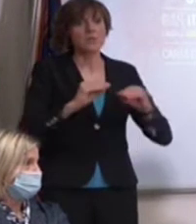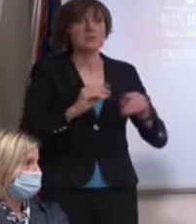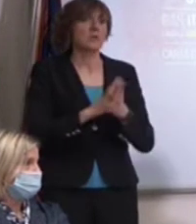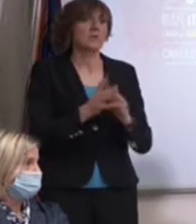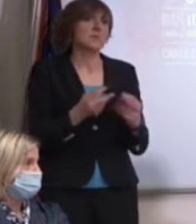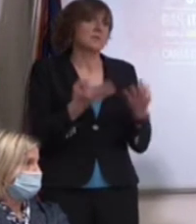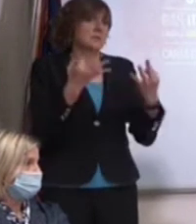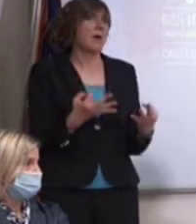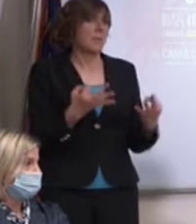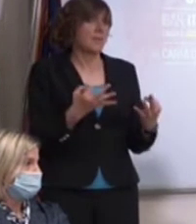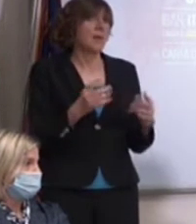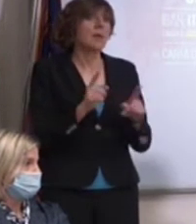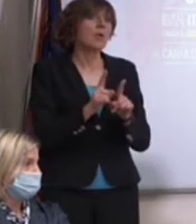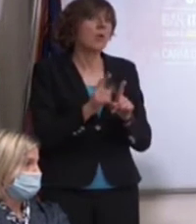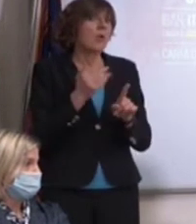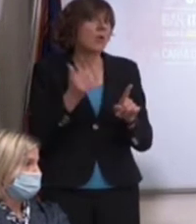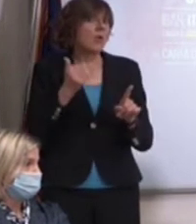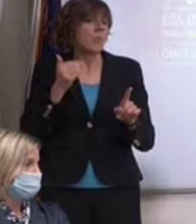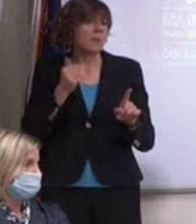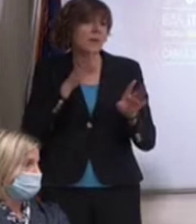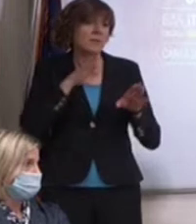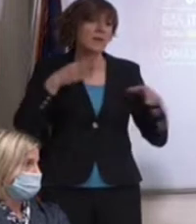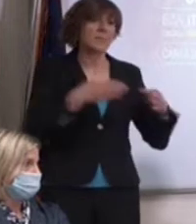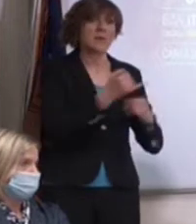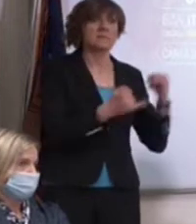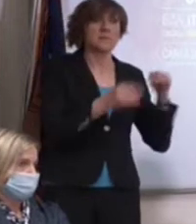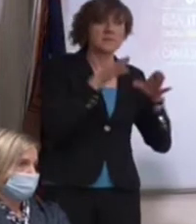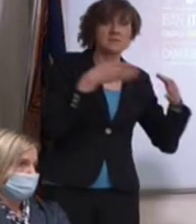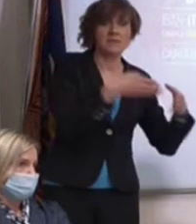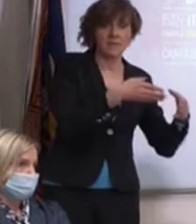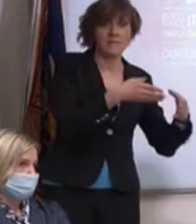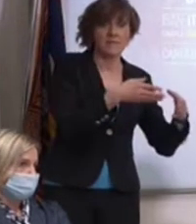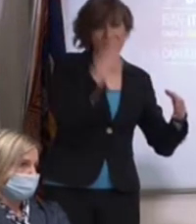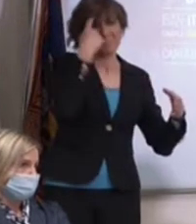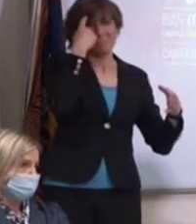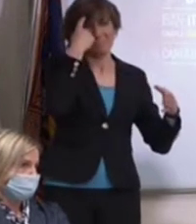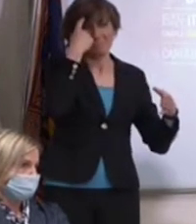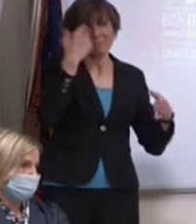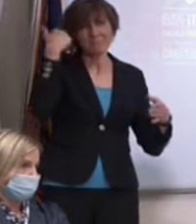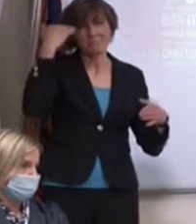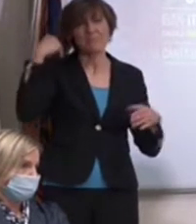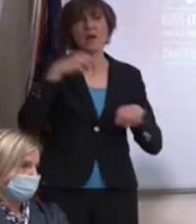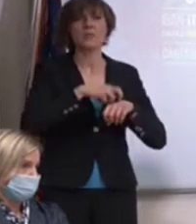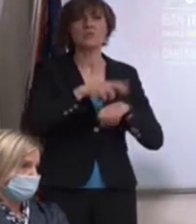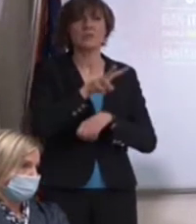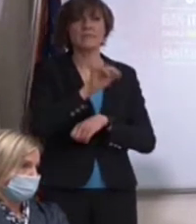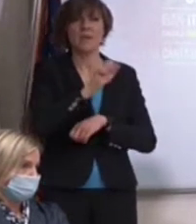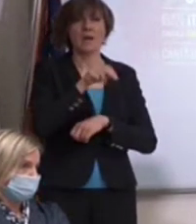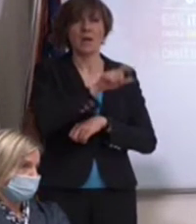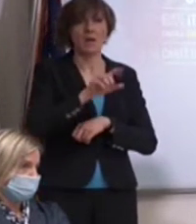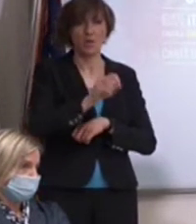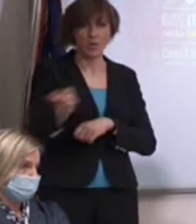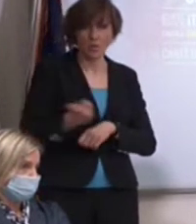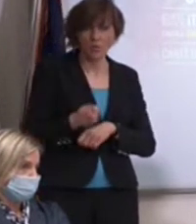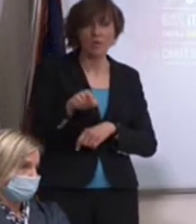un altro focolaio importanti si trova a feltre il virus è stato riscontrato in due dipendenti colleghi di lavoro di un